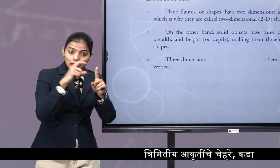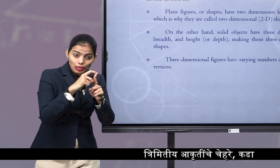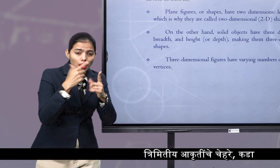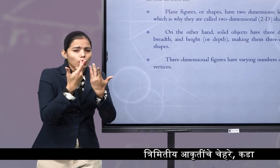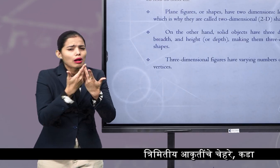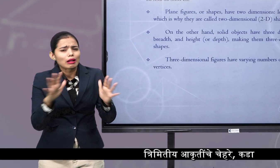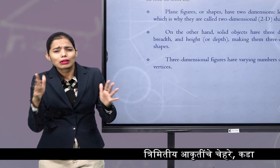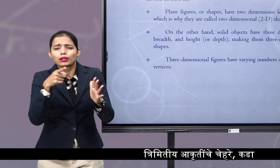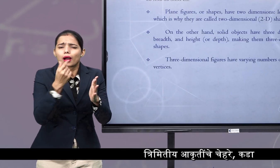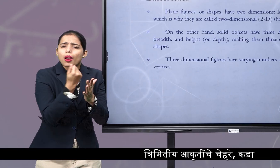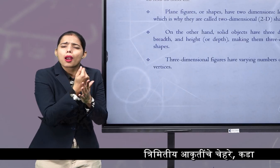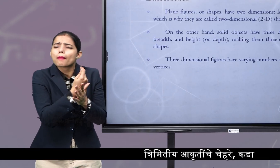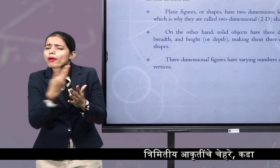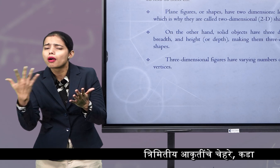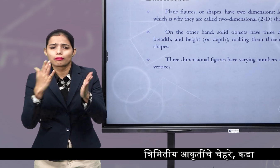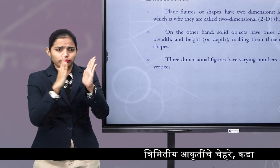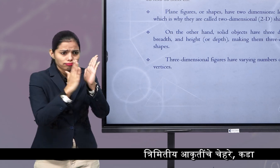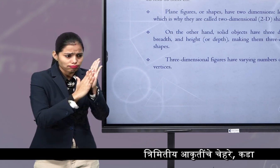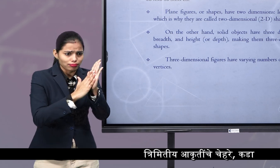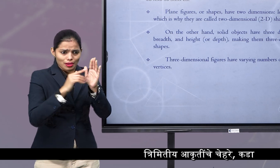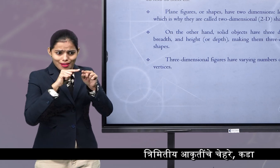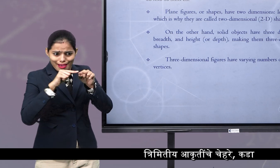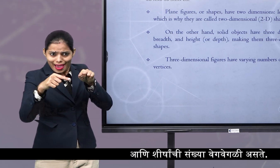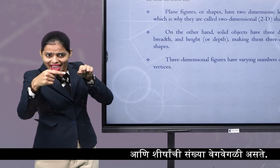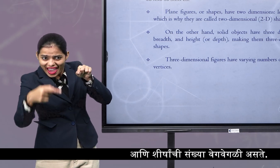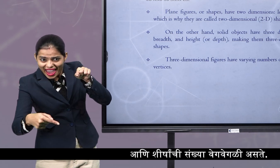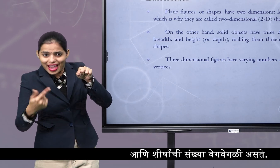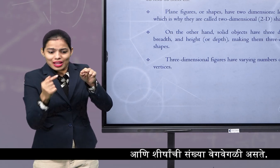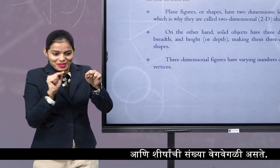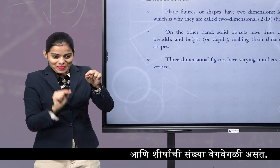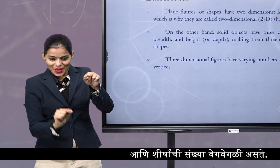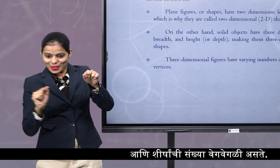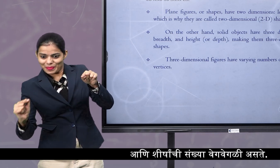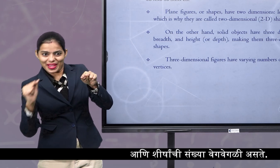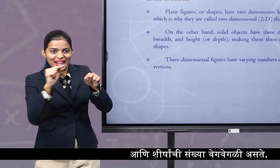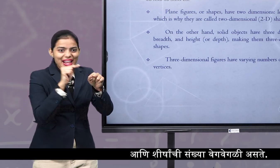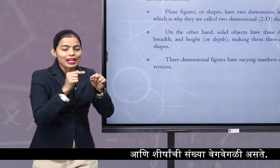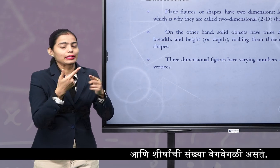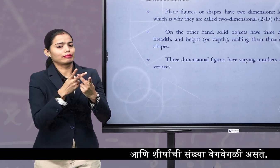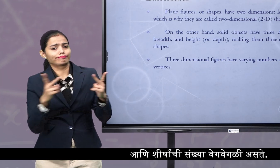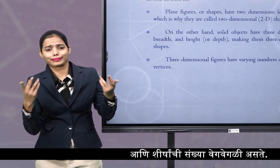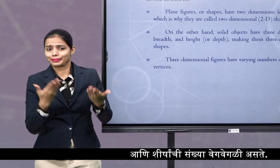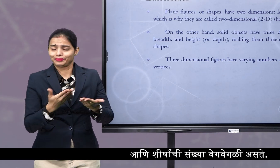त्रिमितीय आकृतींचे चेहरे, कडा आणि शीर्षाची संख्या वेगवेगळी असते.